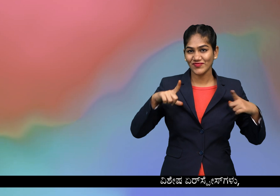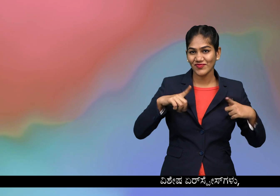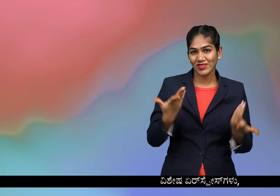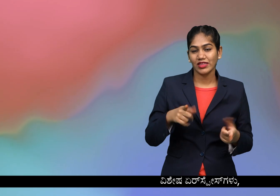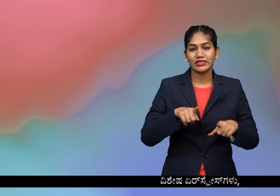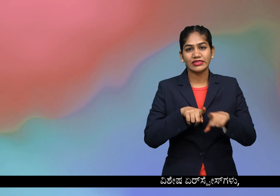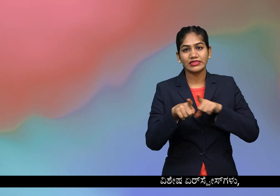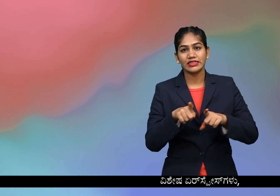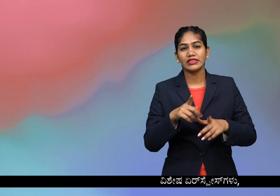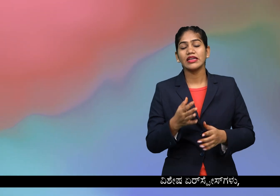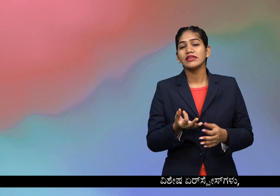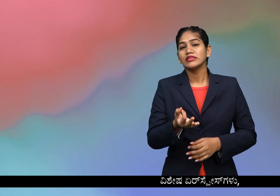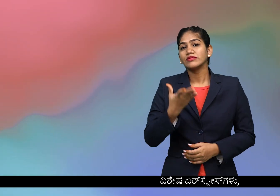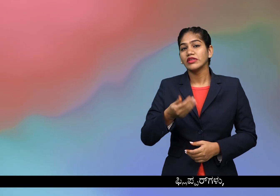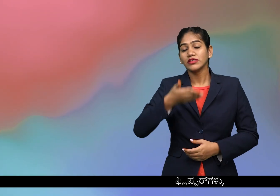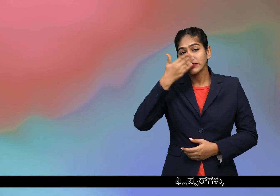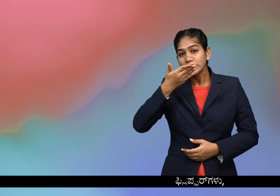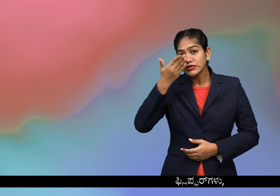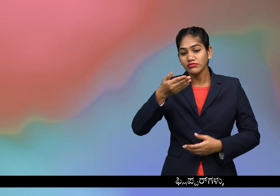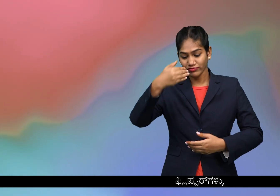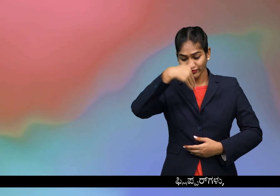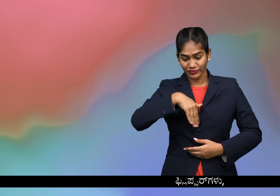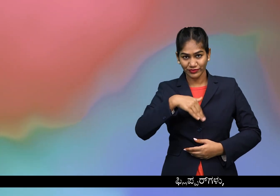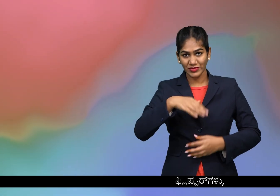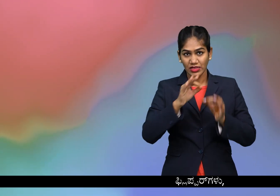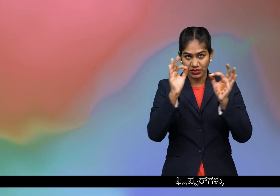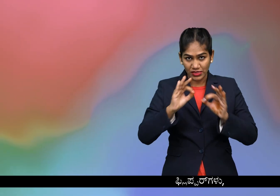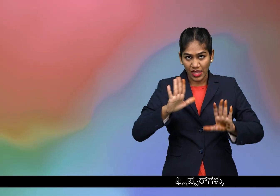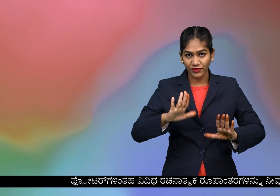ವಿಶೇಷ ಏರ್ ಸ್ಪೇಸ್ಗಳು, ಫ್ಲಿಪ್ಪರ್ಗಳು,